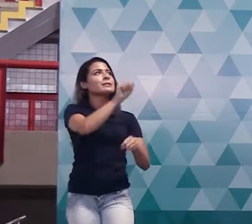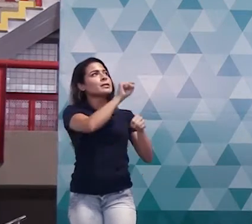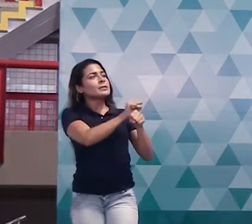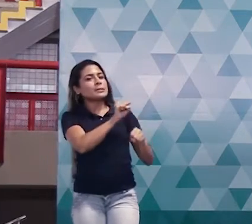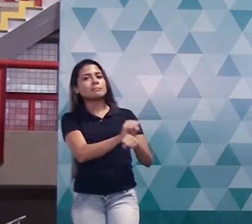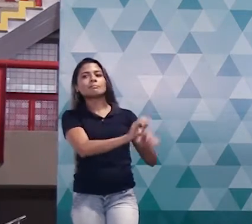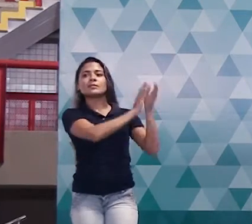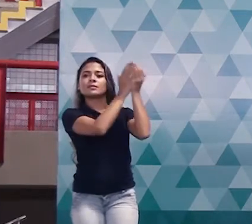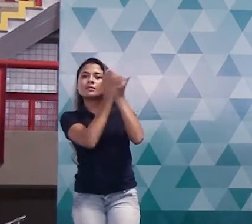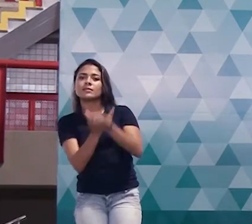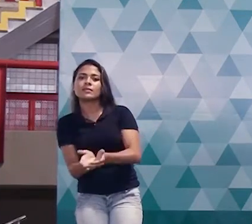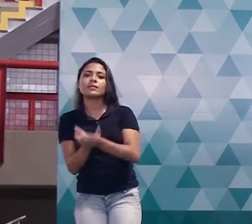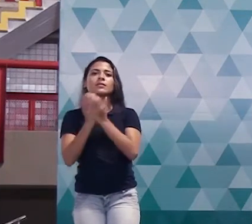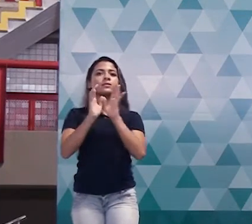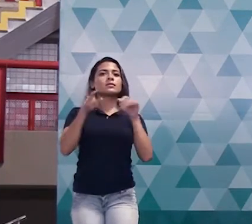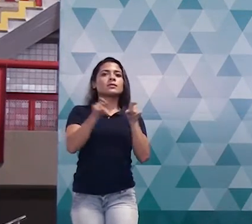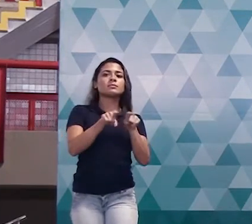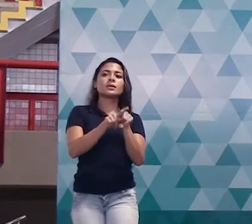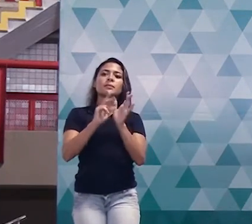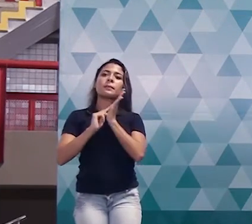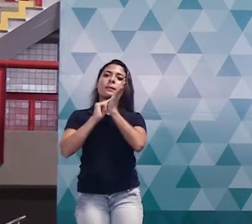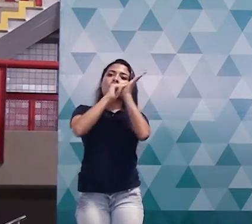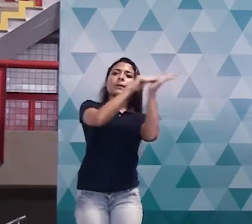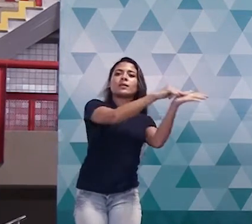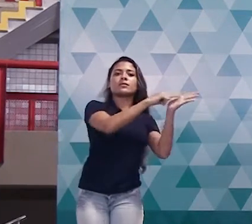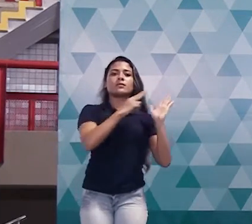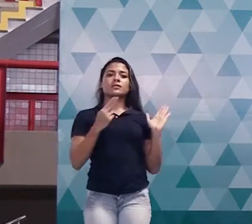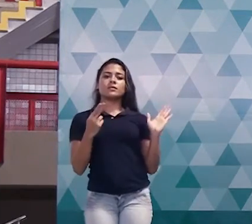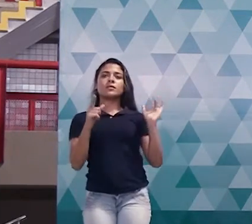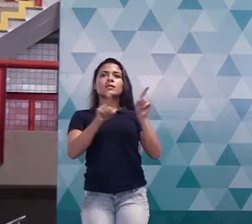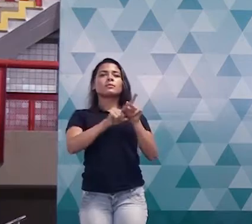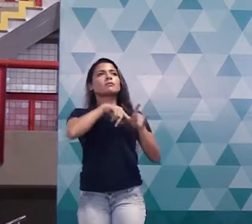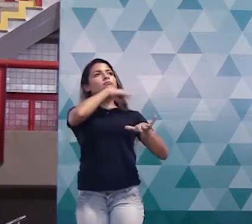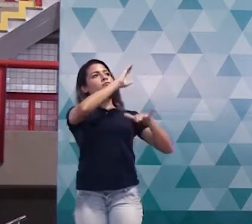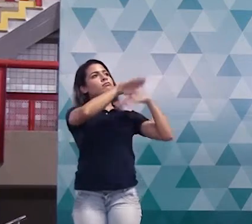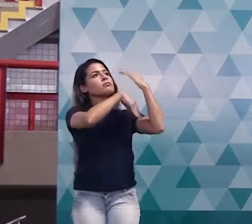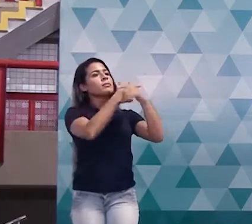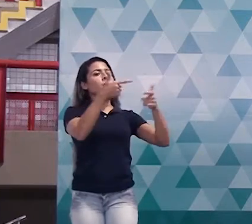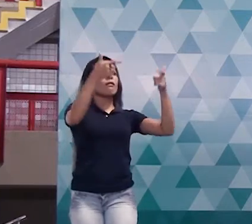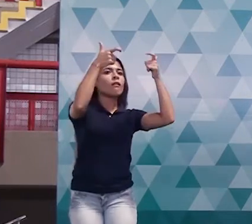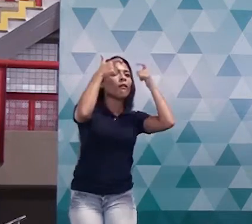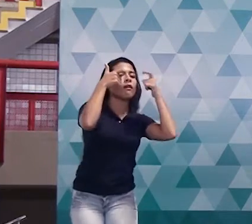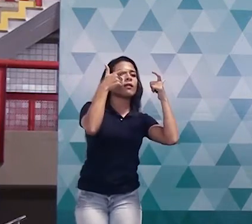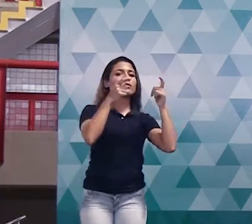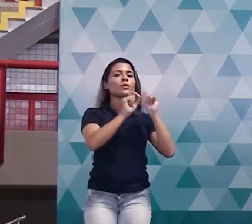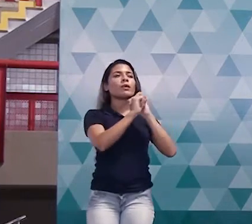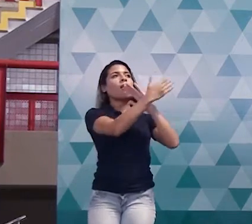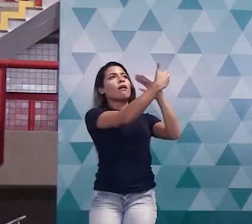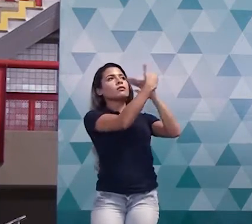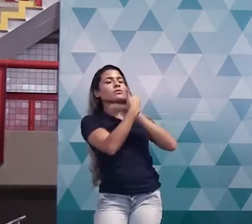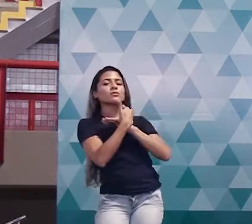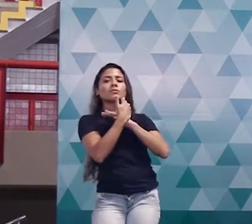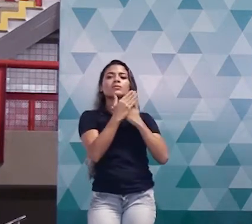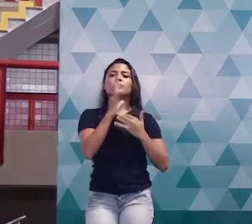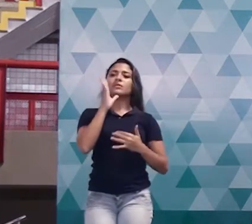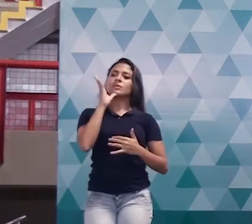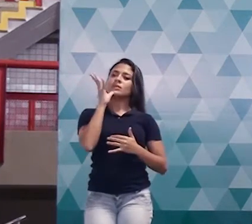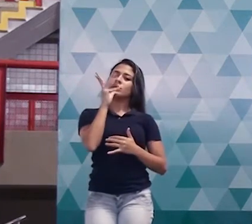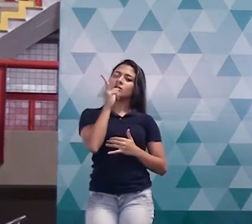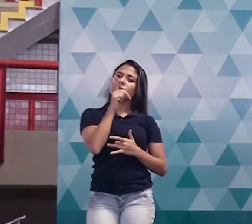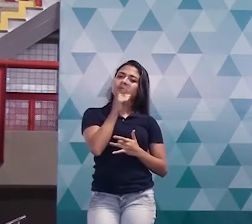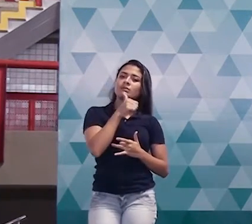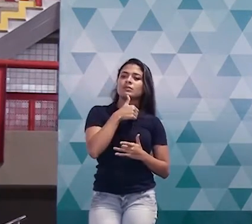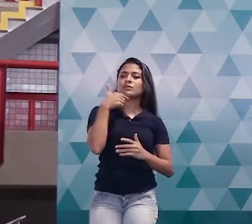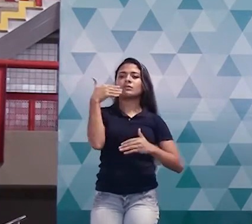Portugal, mandar o pedido, a caravela vai para Portugal, aí um dia o rei vai achar o meu pedido, vai mandar a ajuda. Daqui que a